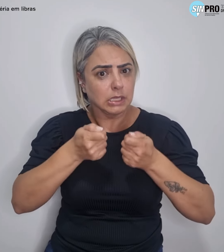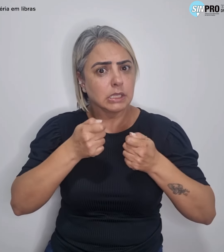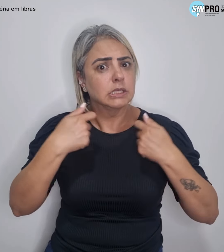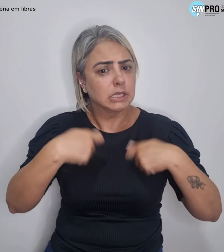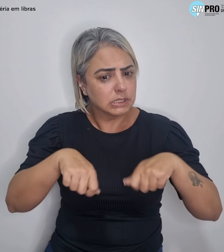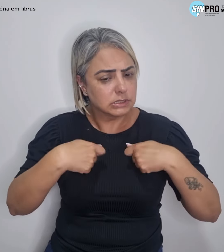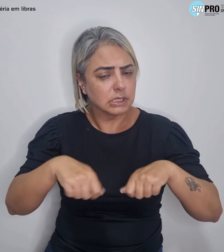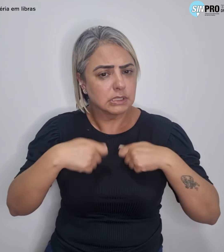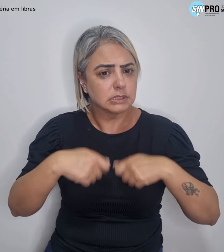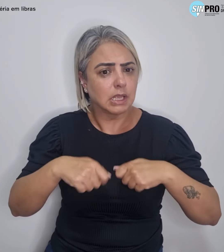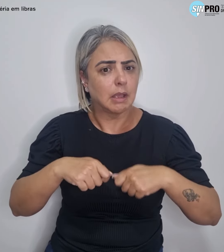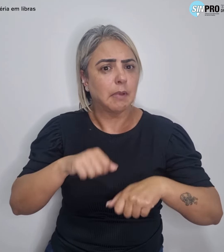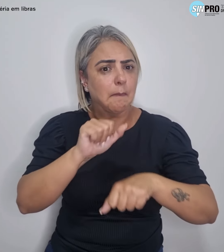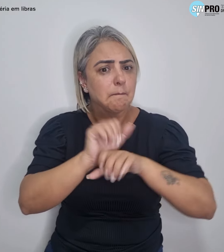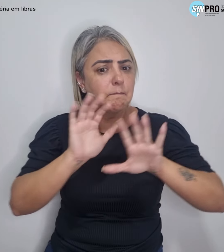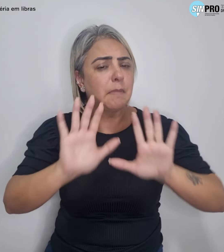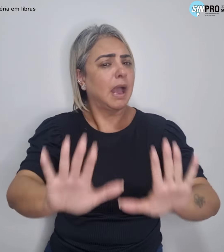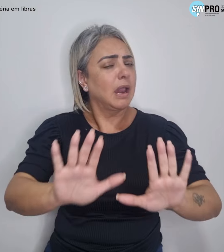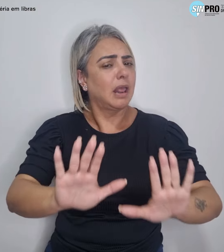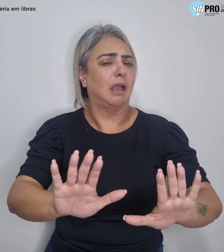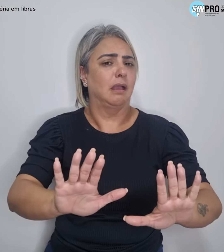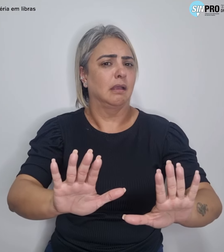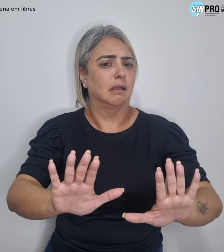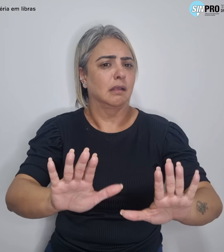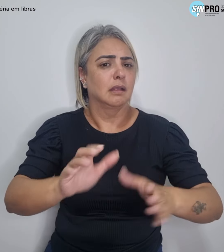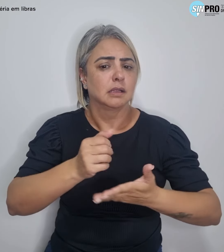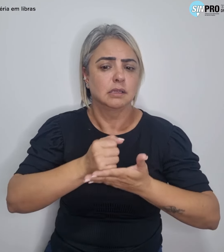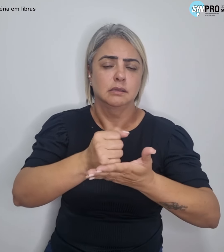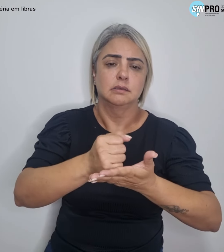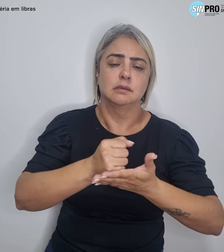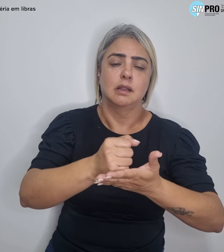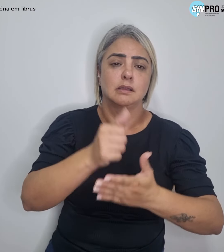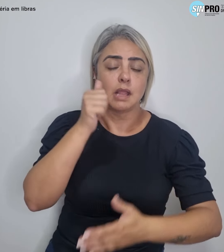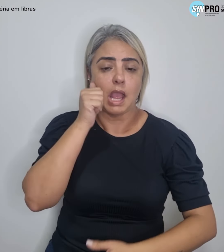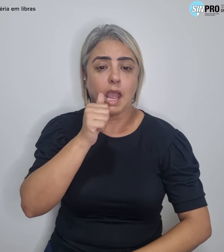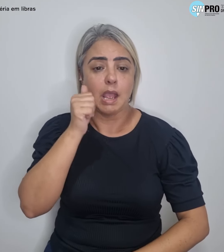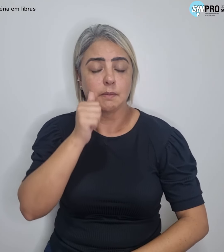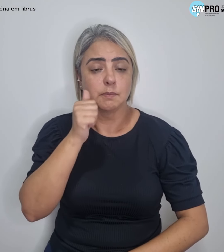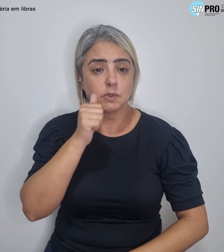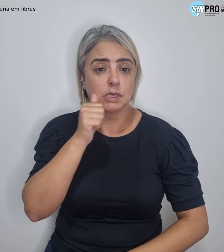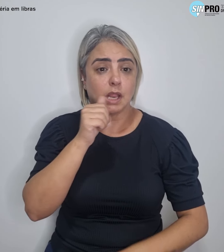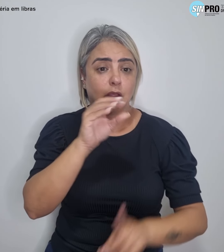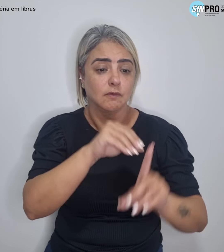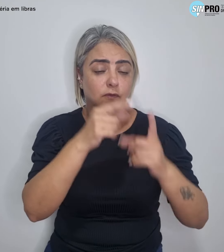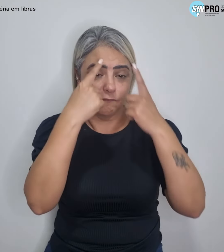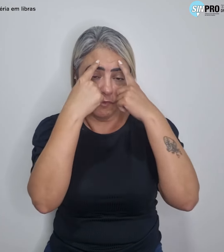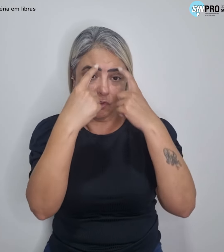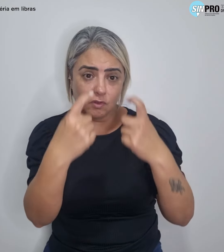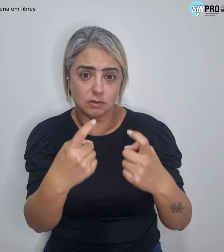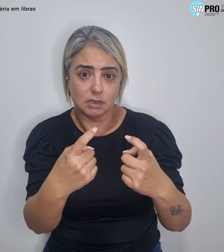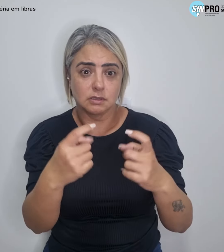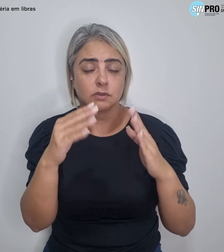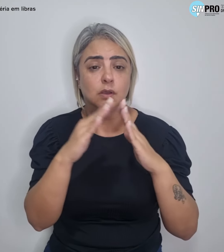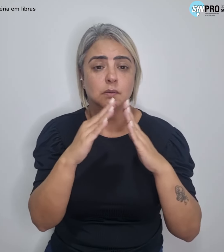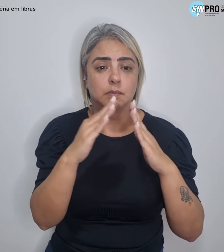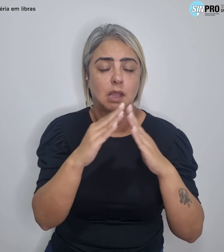para coibi-la através da assistência à mulher em situação de violência doméstica e familiar,